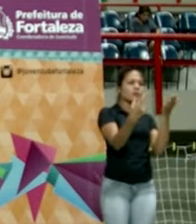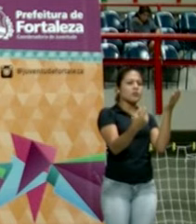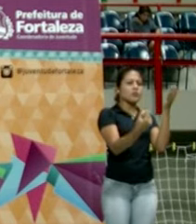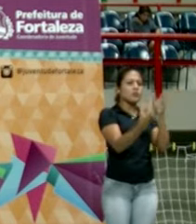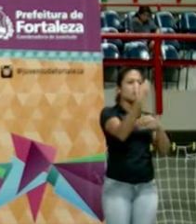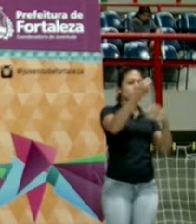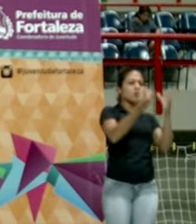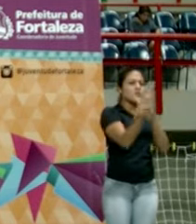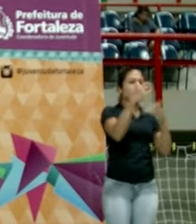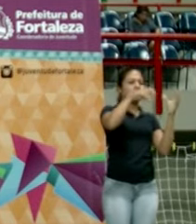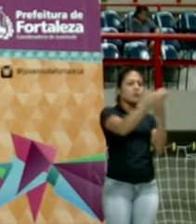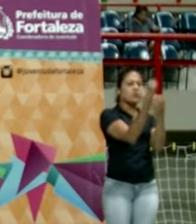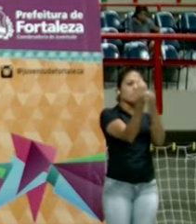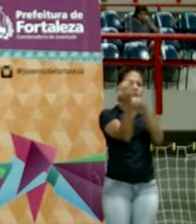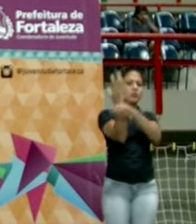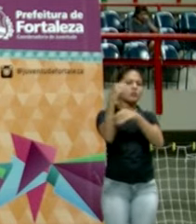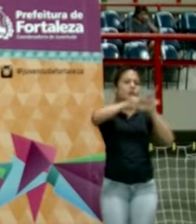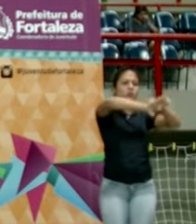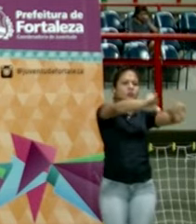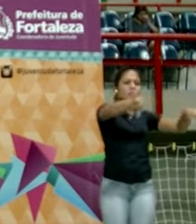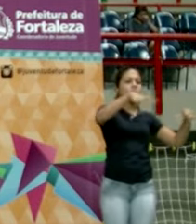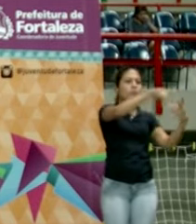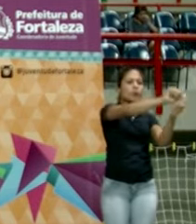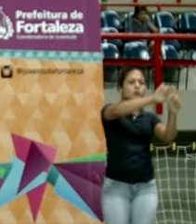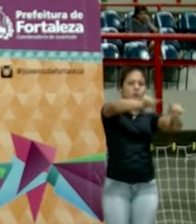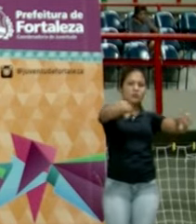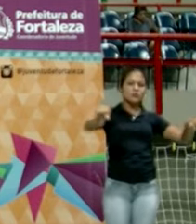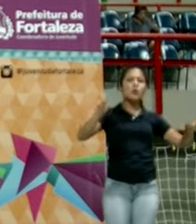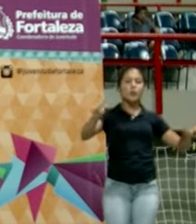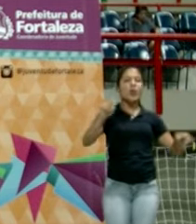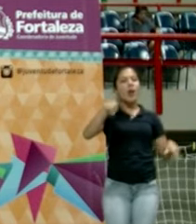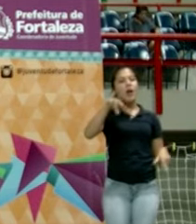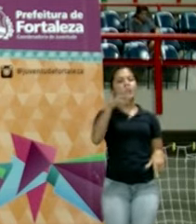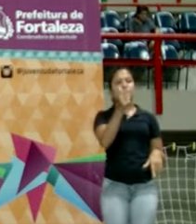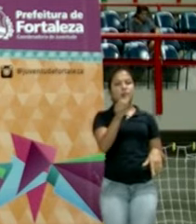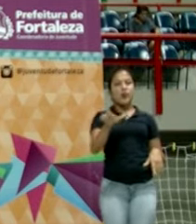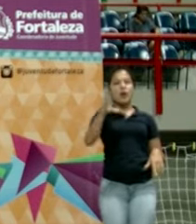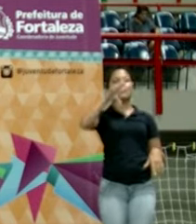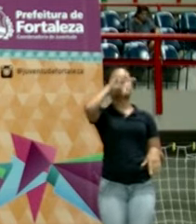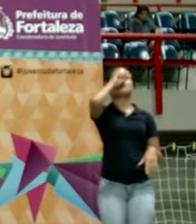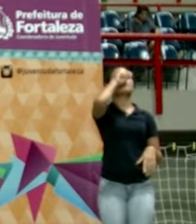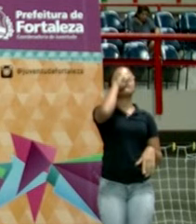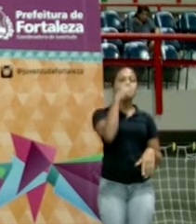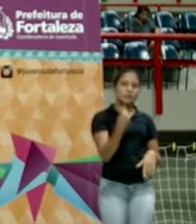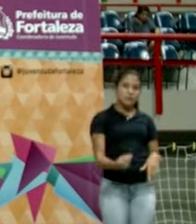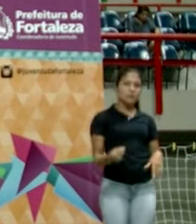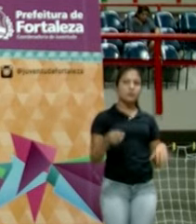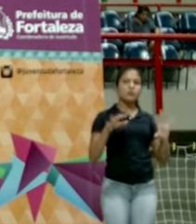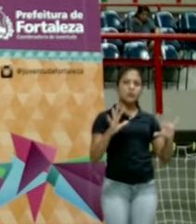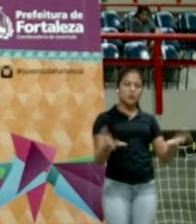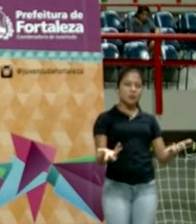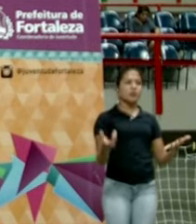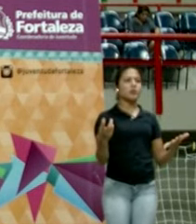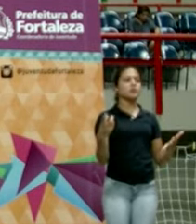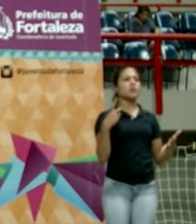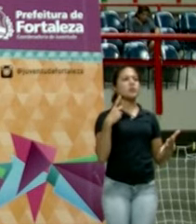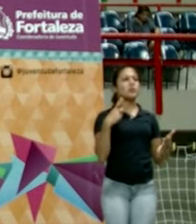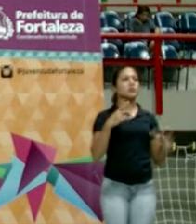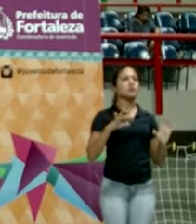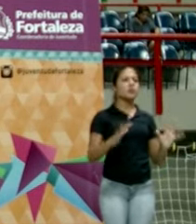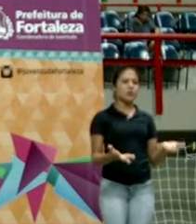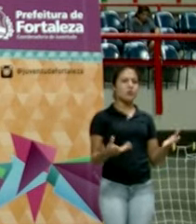vem do fogo. Anaximenes vem do ar. Existiu e existirá, e que outras coisas provêm de sua